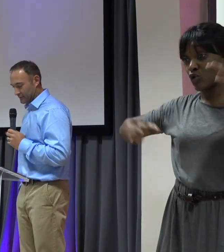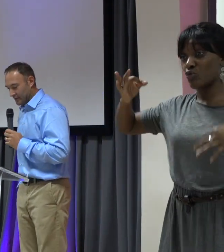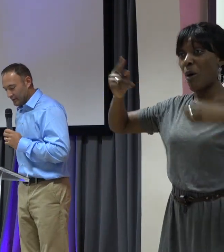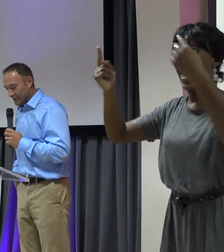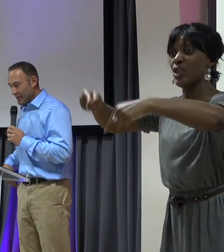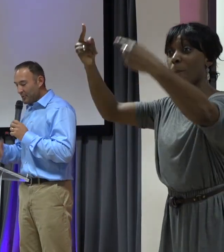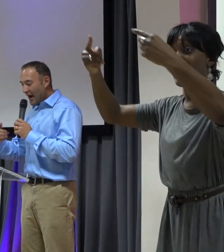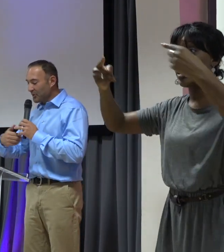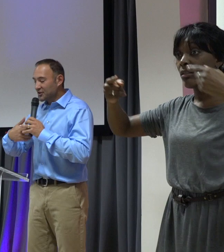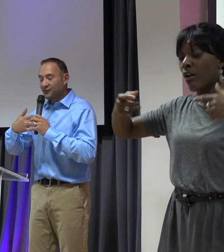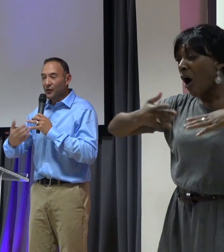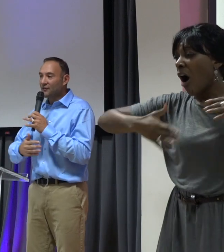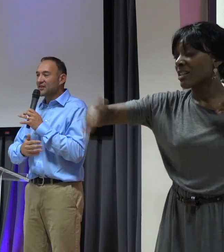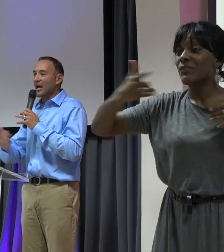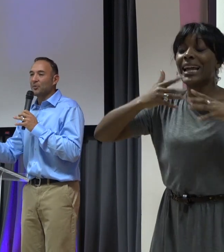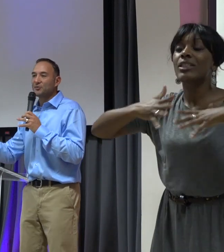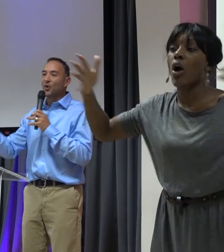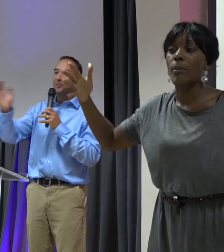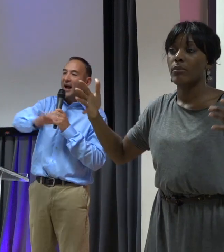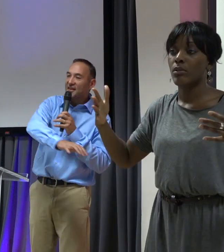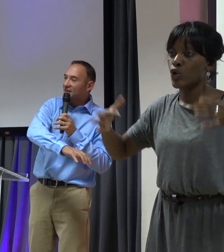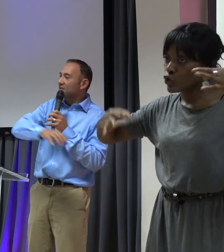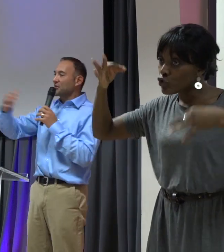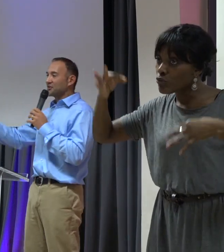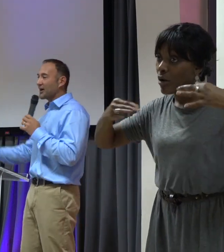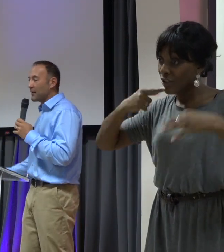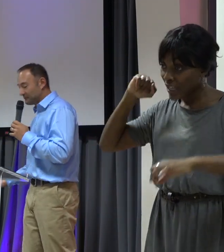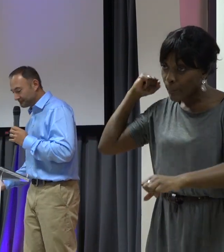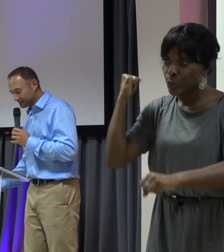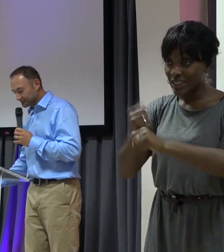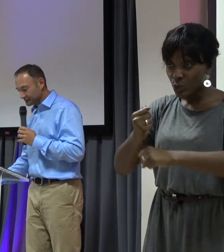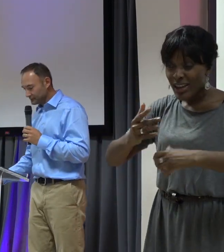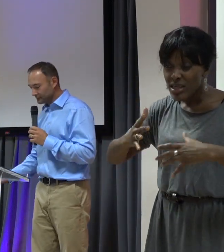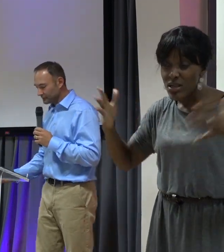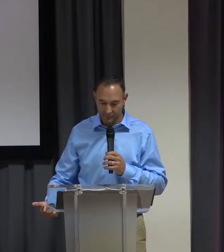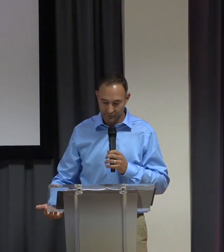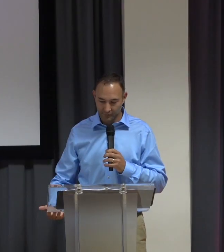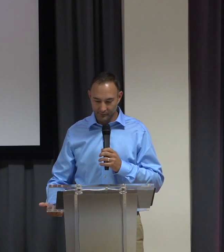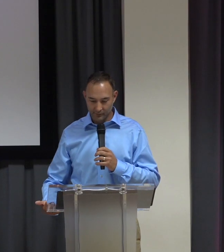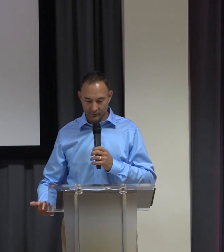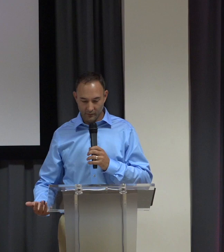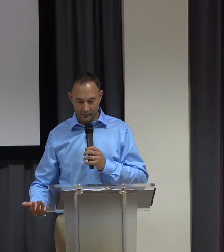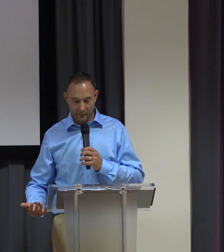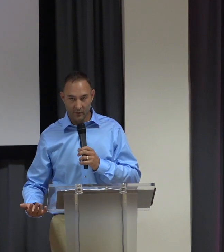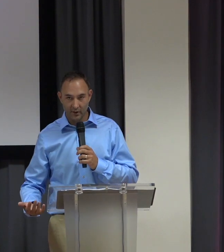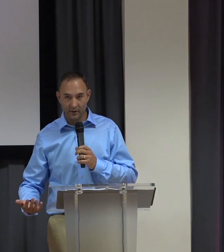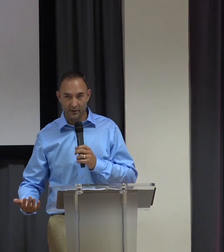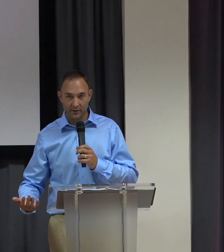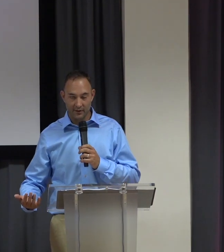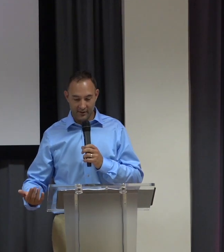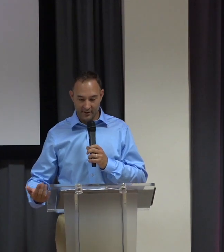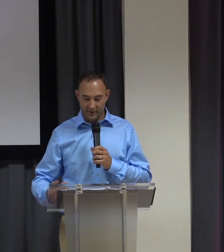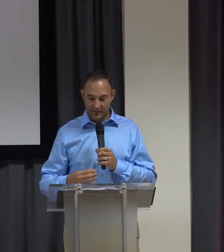énorme. And the Bible is full of examples, both past and still to come, Et donc la Bible est remplie d'exemples